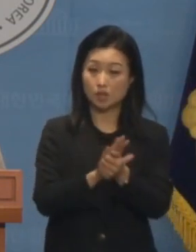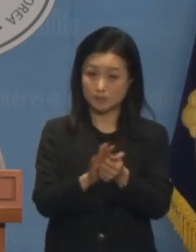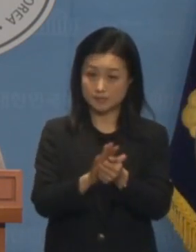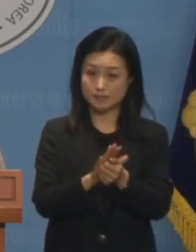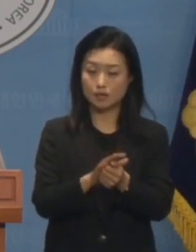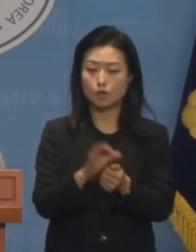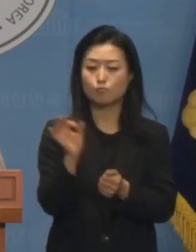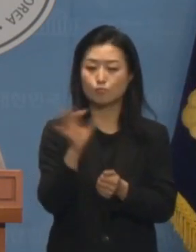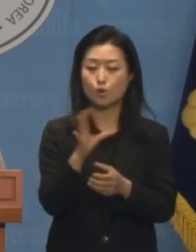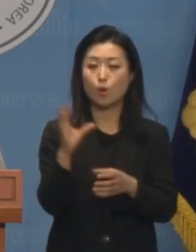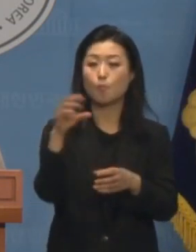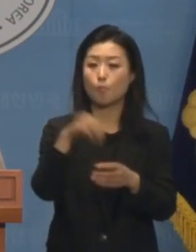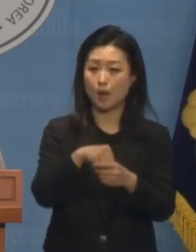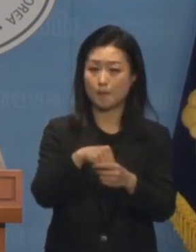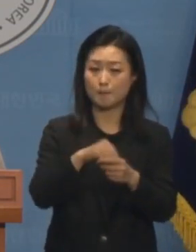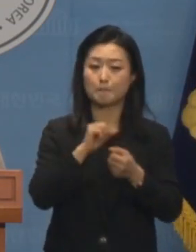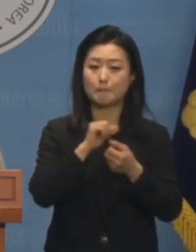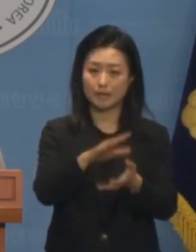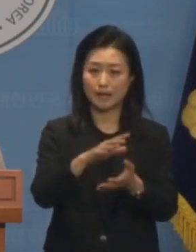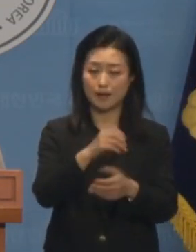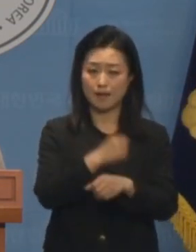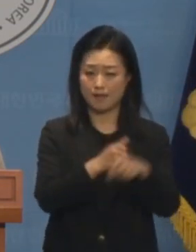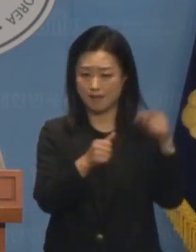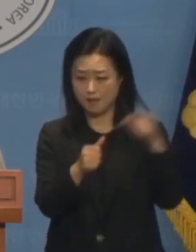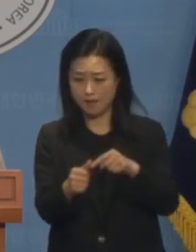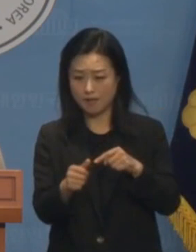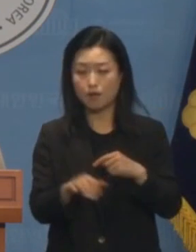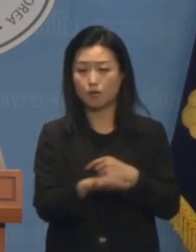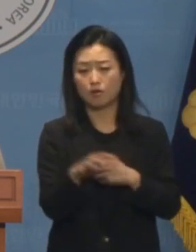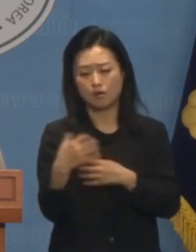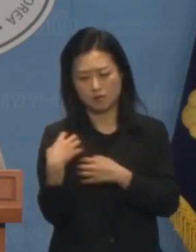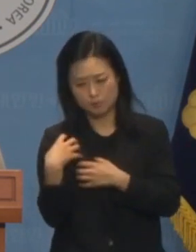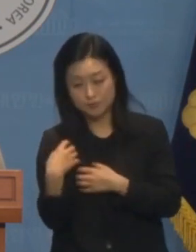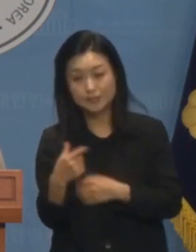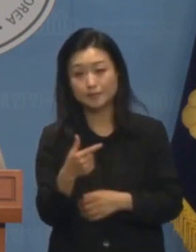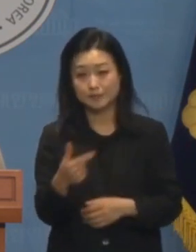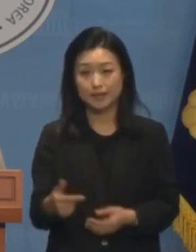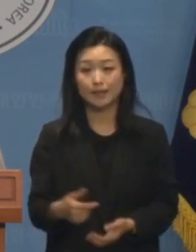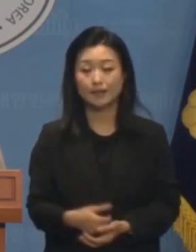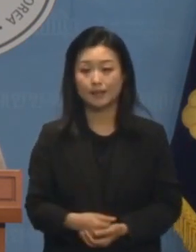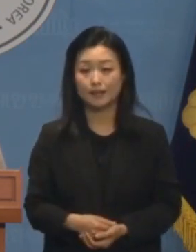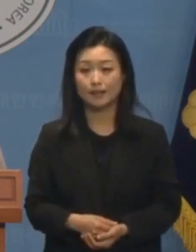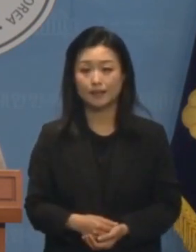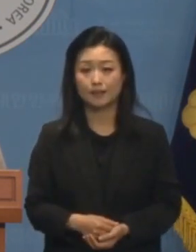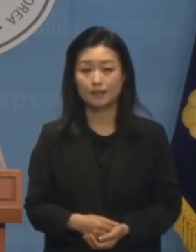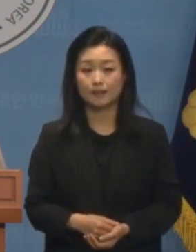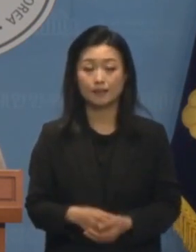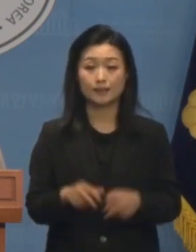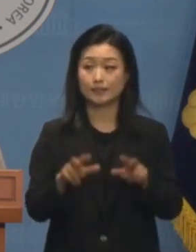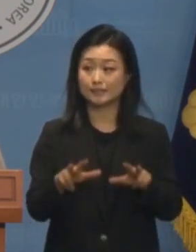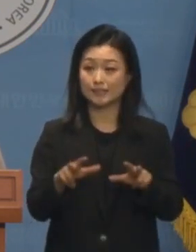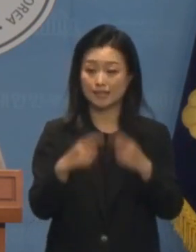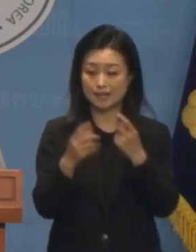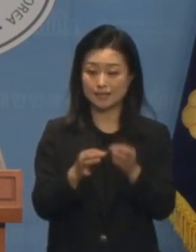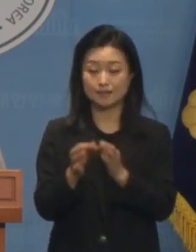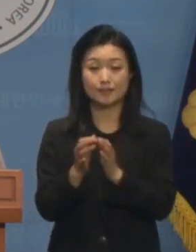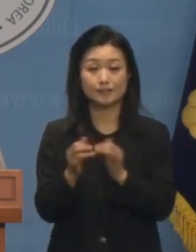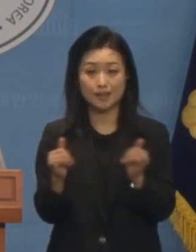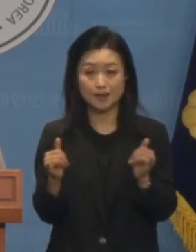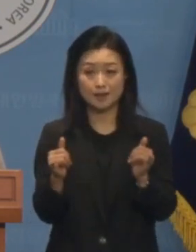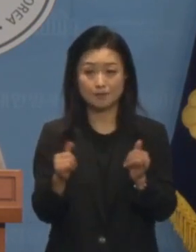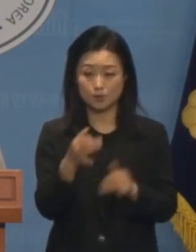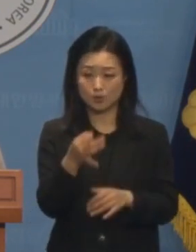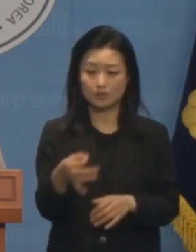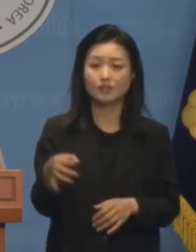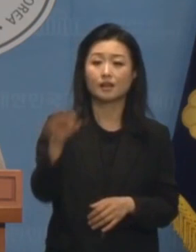배달에 포함시켜 우리 자영업자들의 부담은 더욱 가중되고 말았습니다. 이제 우리 자영업자들은 가격을